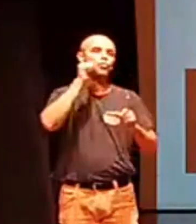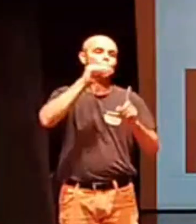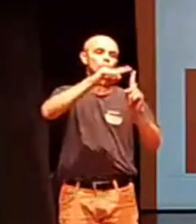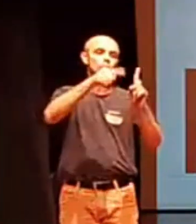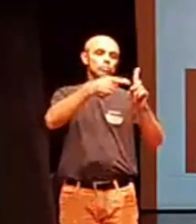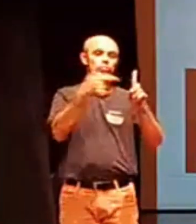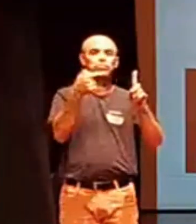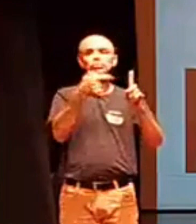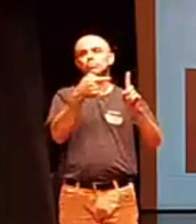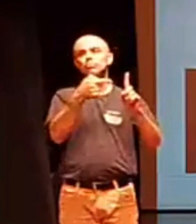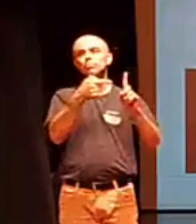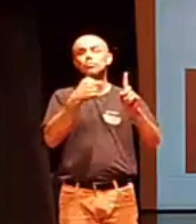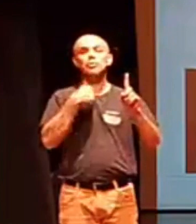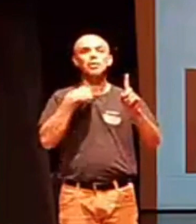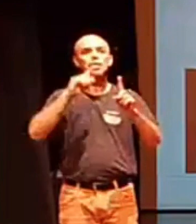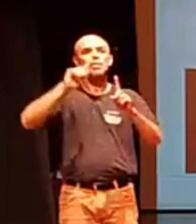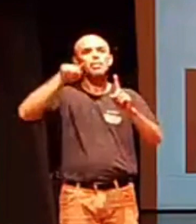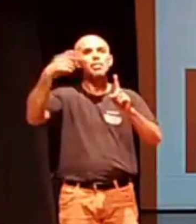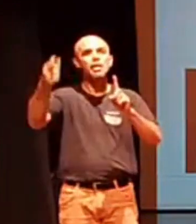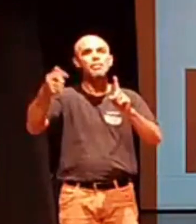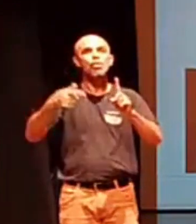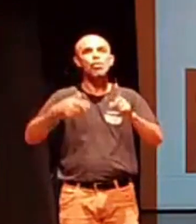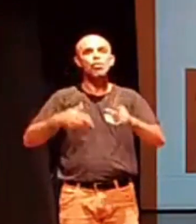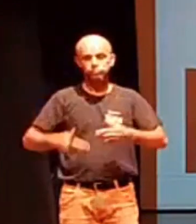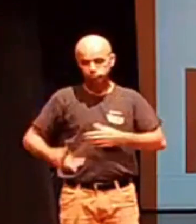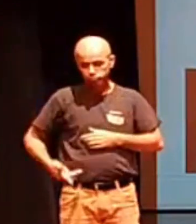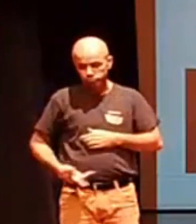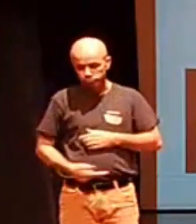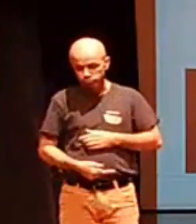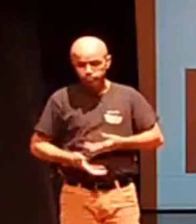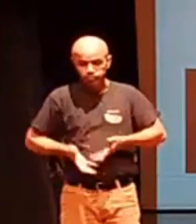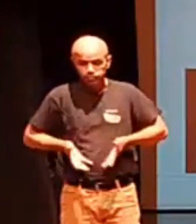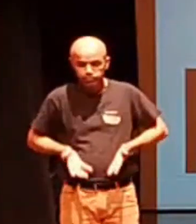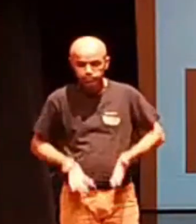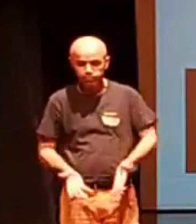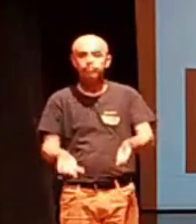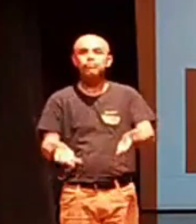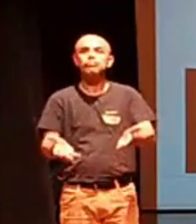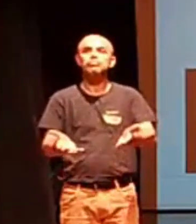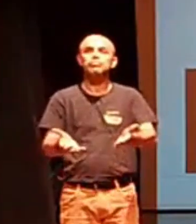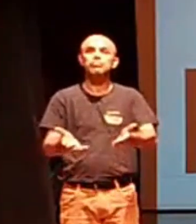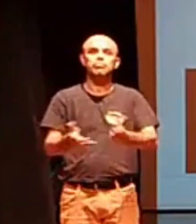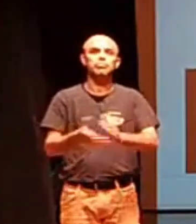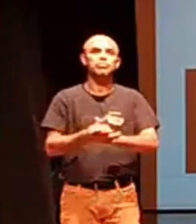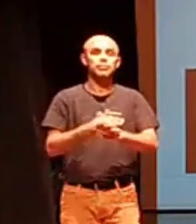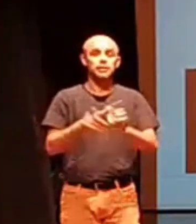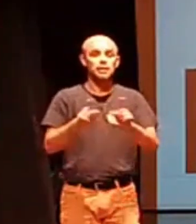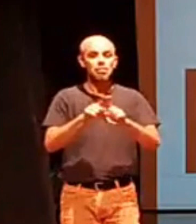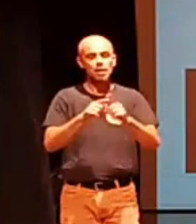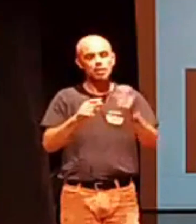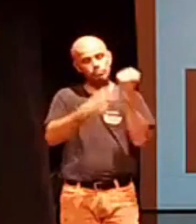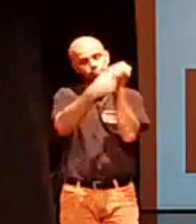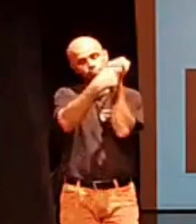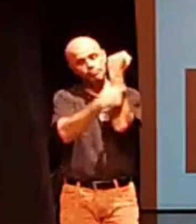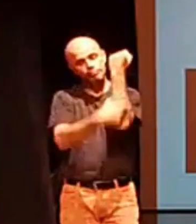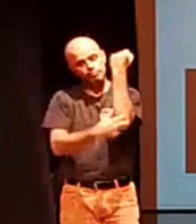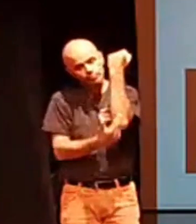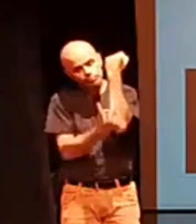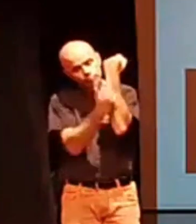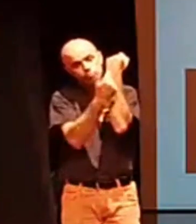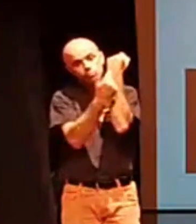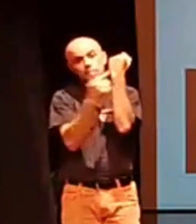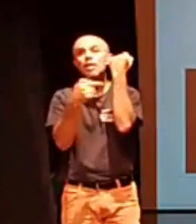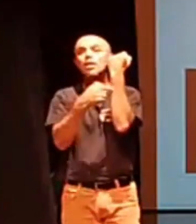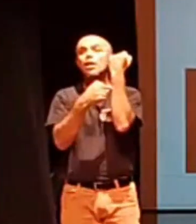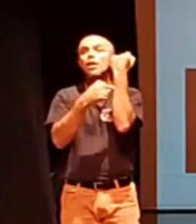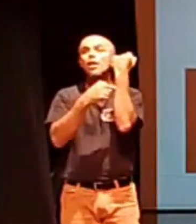né, que após a cirurgia de correção da escoliose, ela ficou